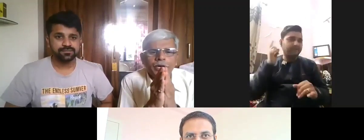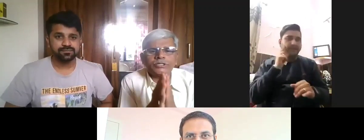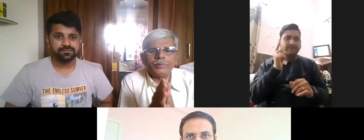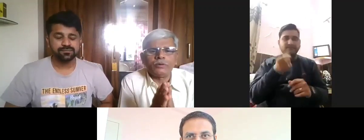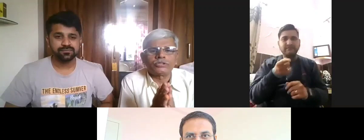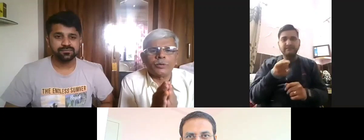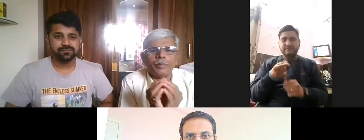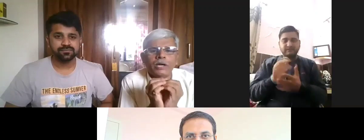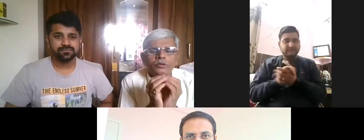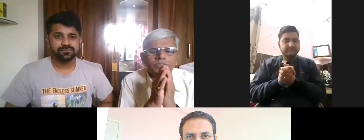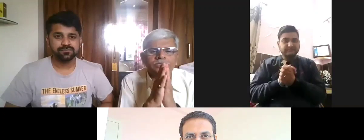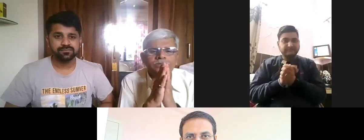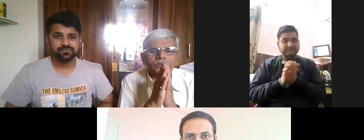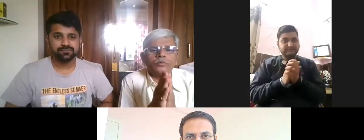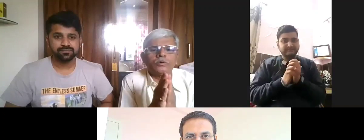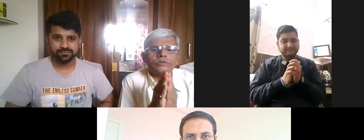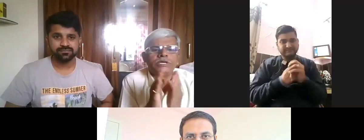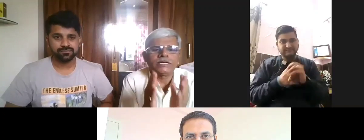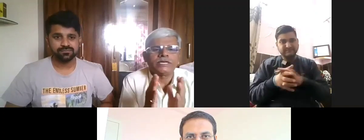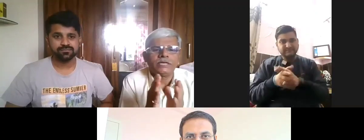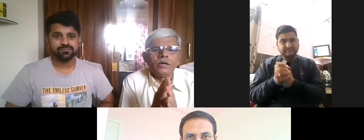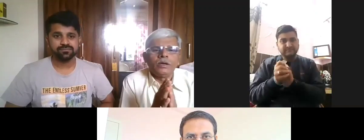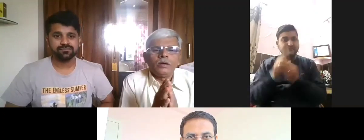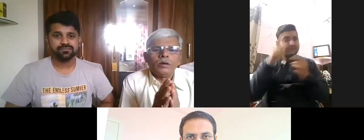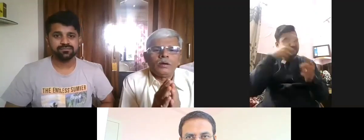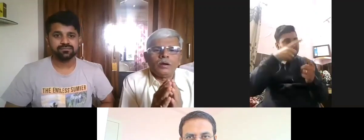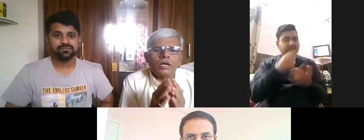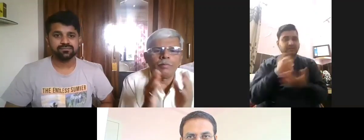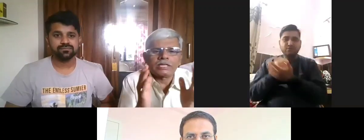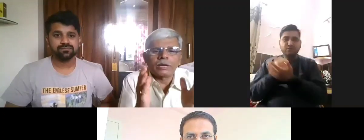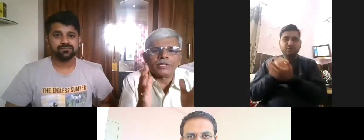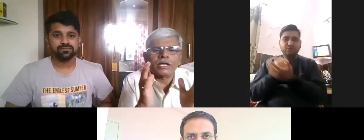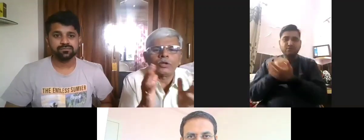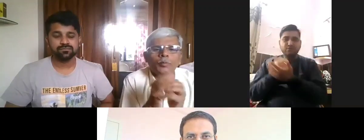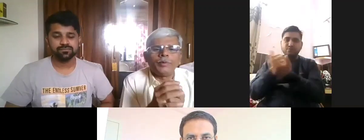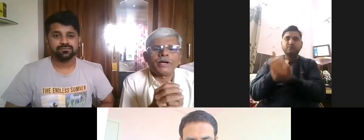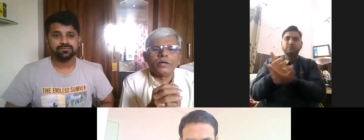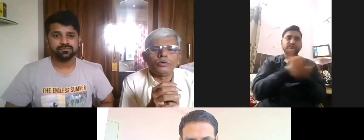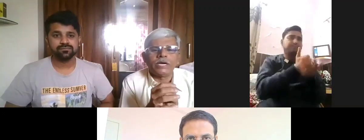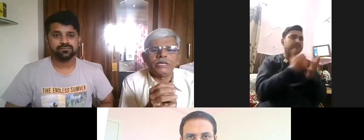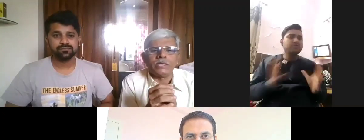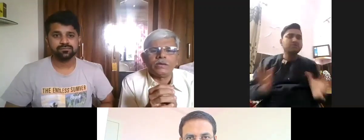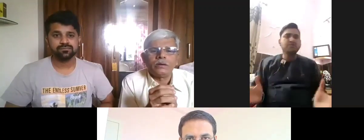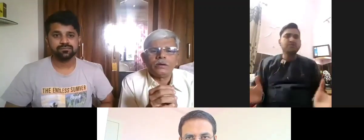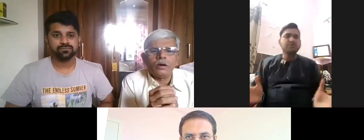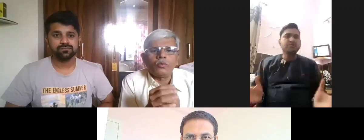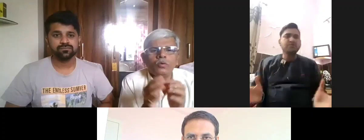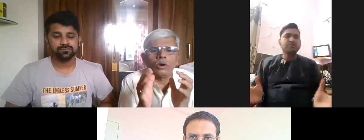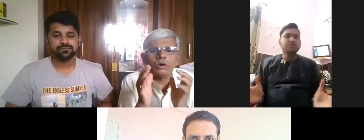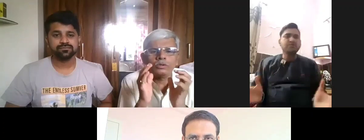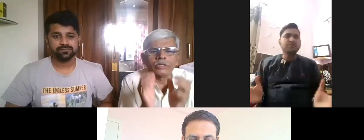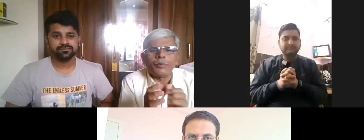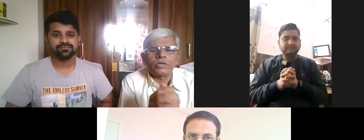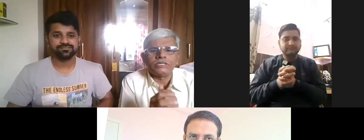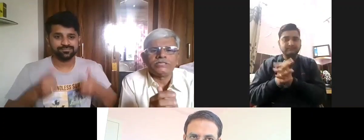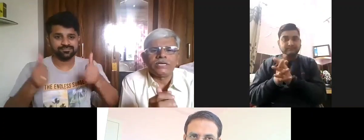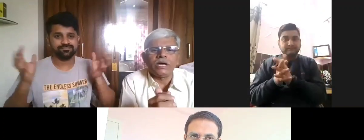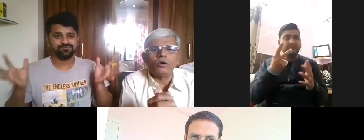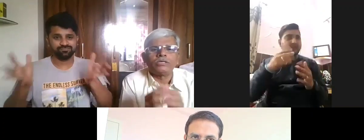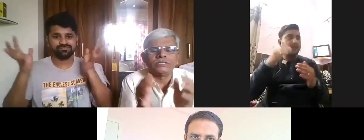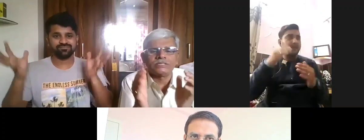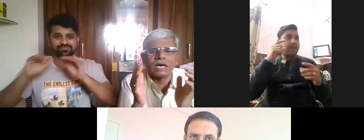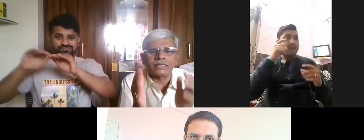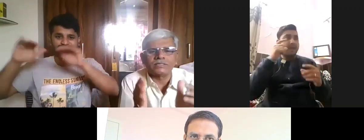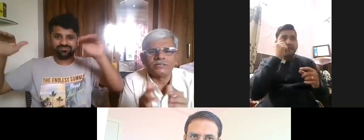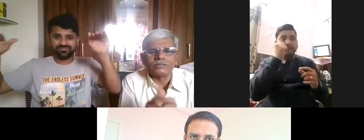उसके पक्ष में, उसके बाजू में, जैसे कि एक माता पिता के रूप में खड़े हो जाइए और उनको सपोर्ट कीजिए,